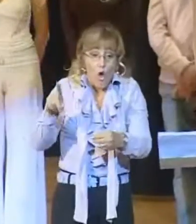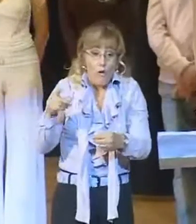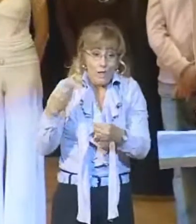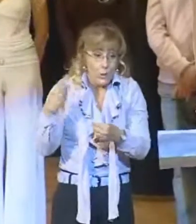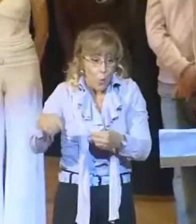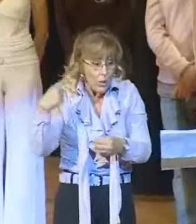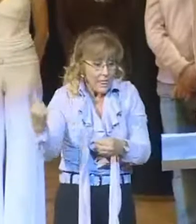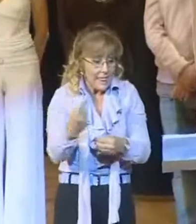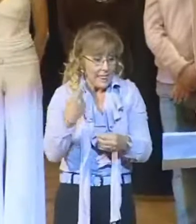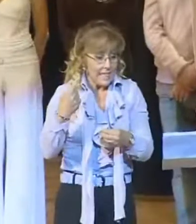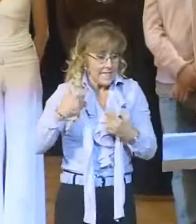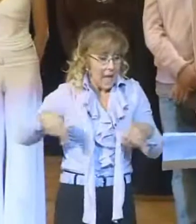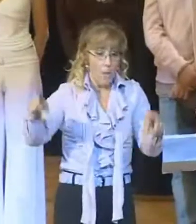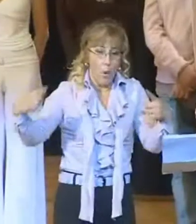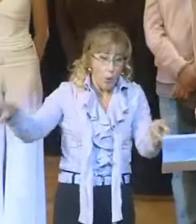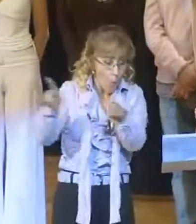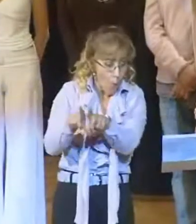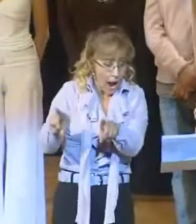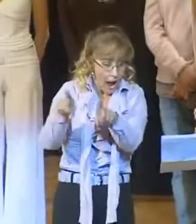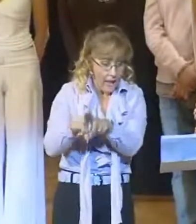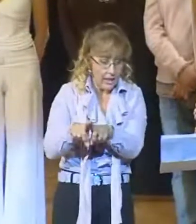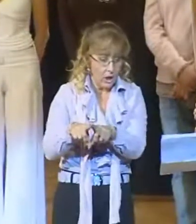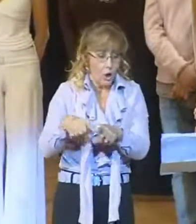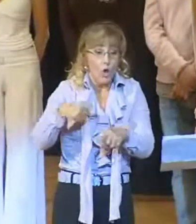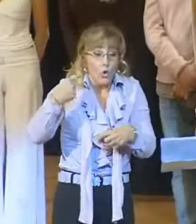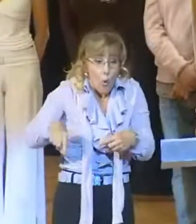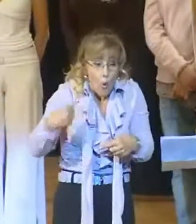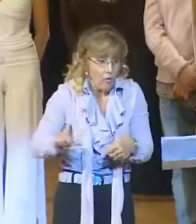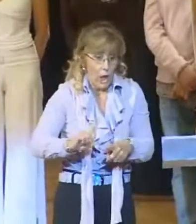cielo dove tutti siamo uguali,